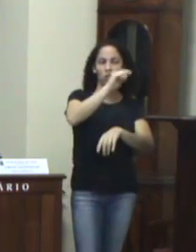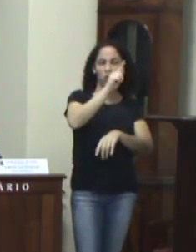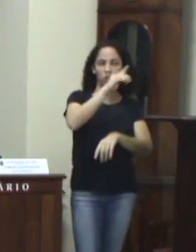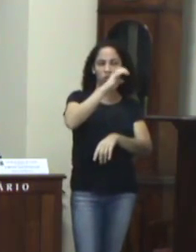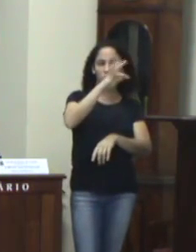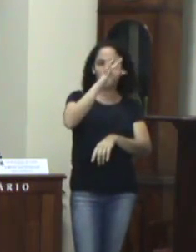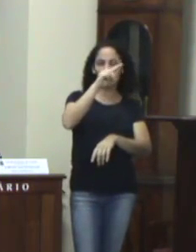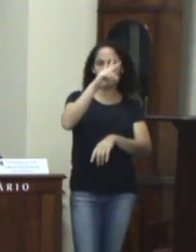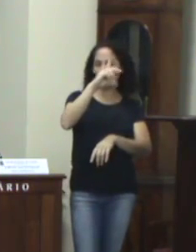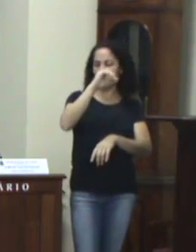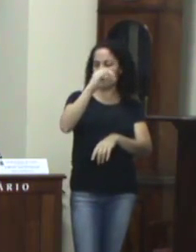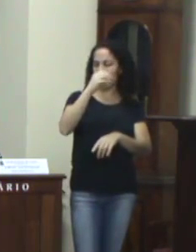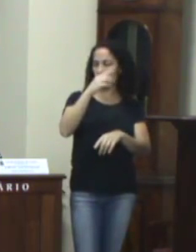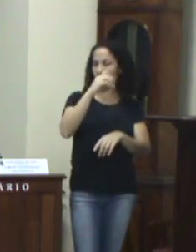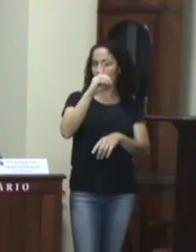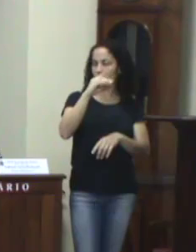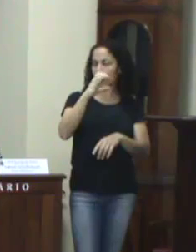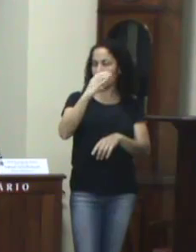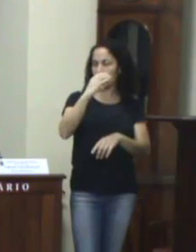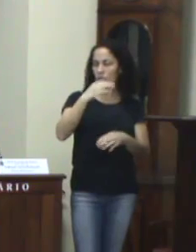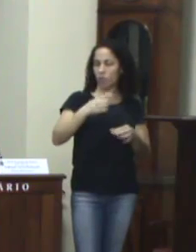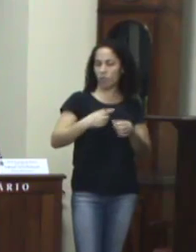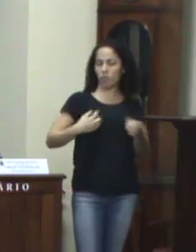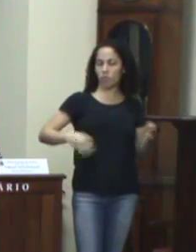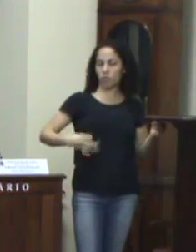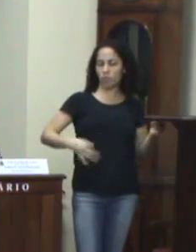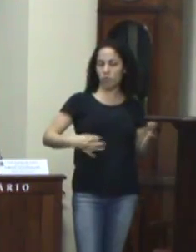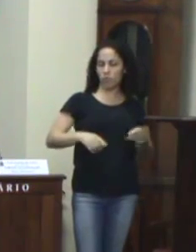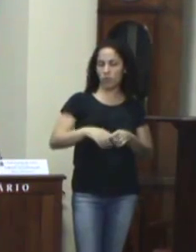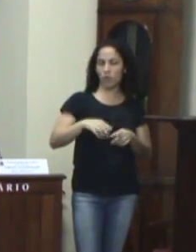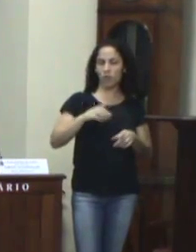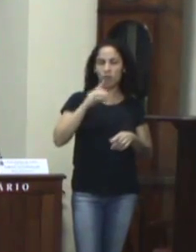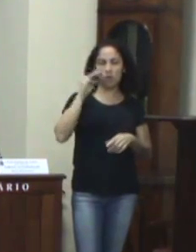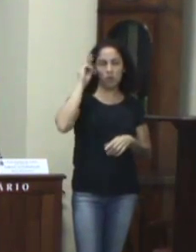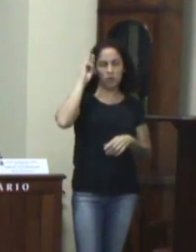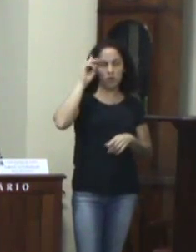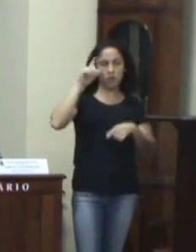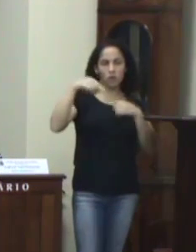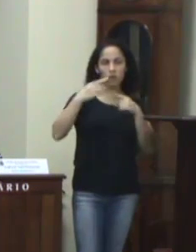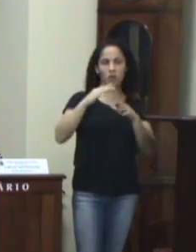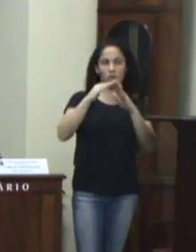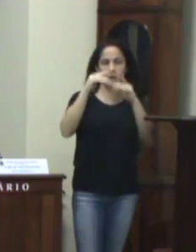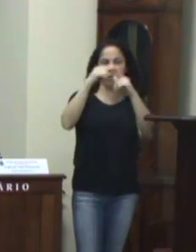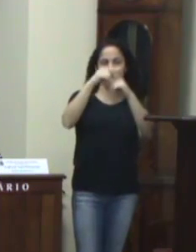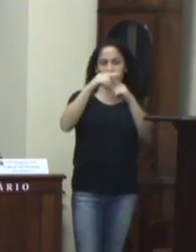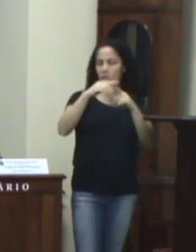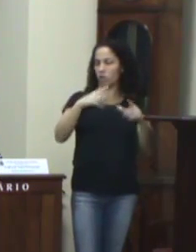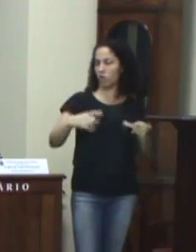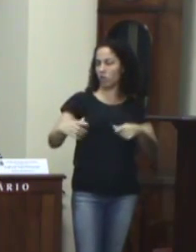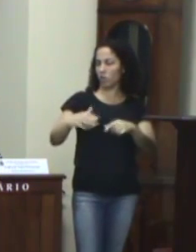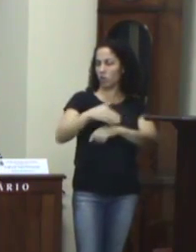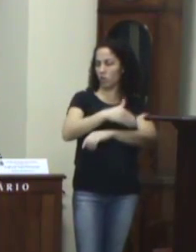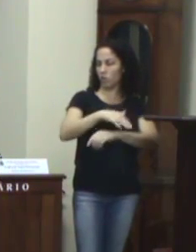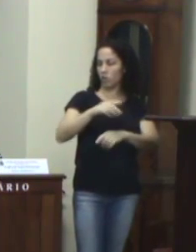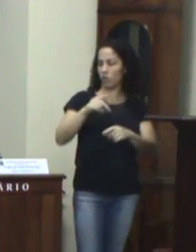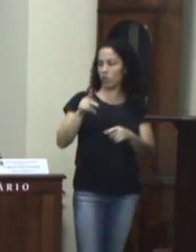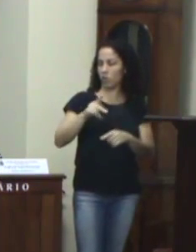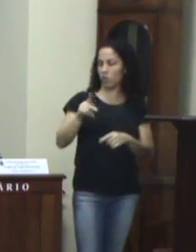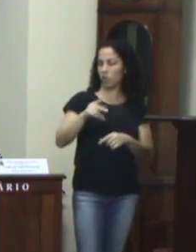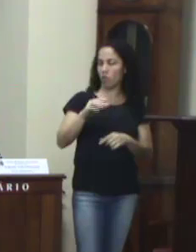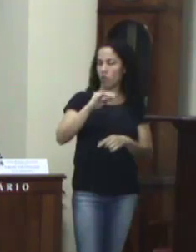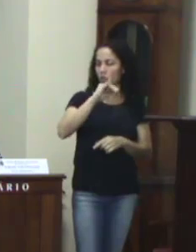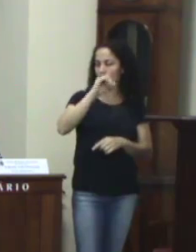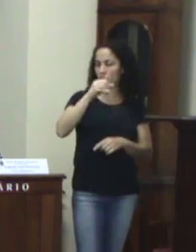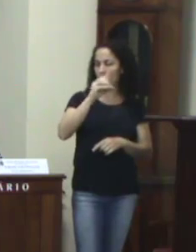em Conservatório. 23 de outubro de 2018, terça-feira, 7 horas, na Igreja Católica, situada na Rua Professor Jovina